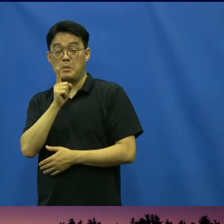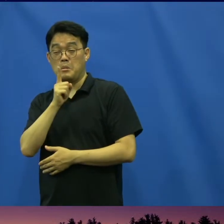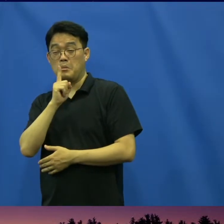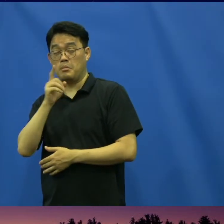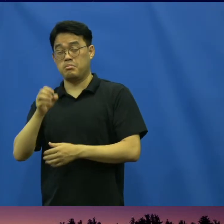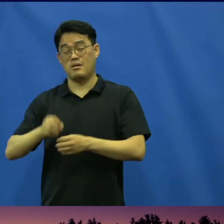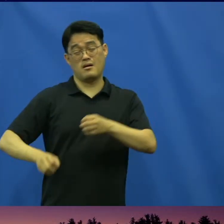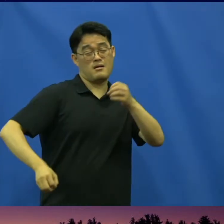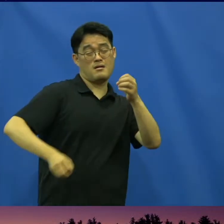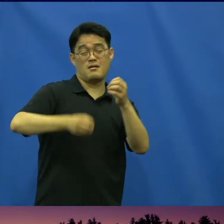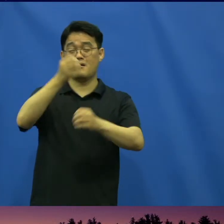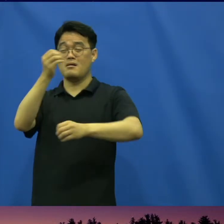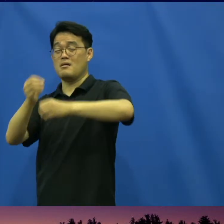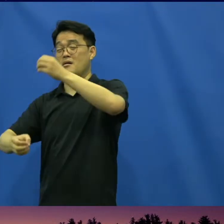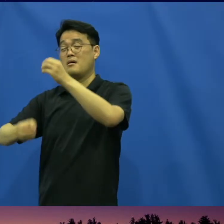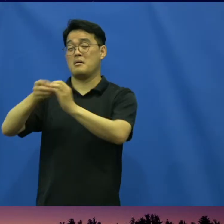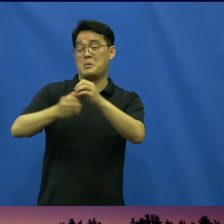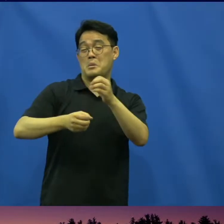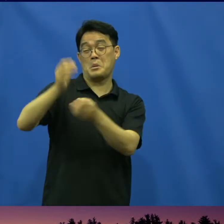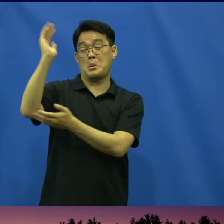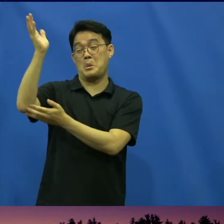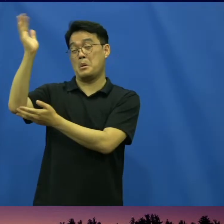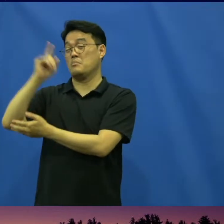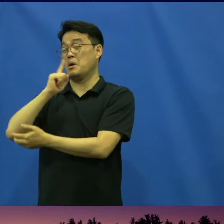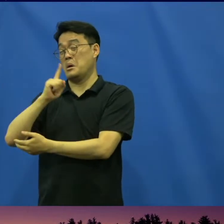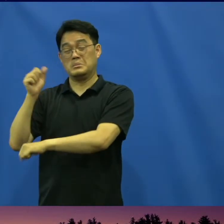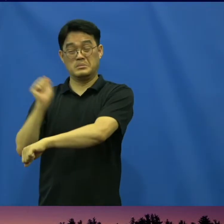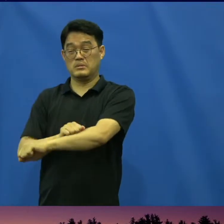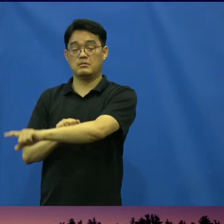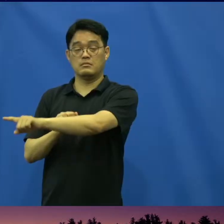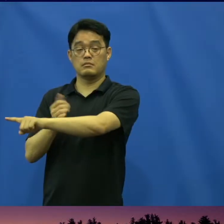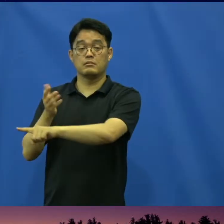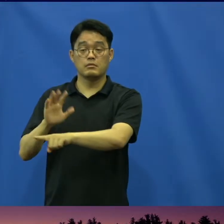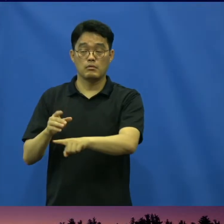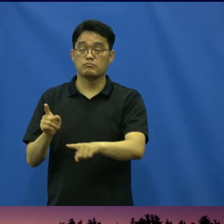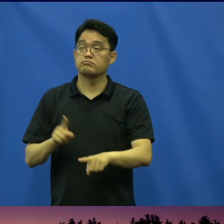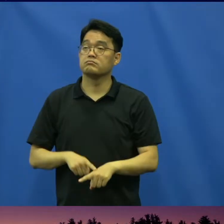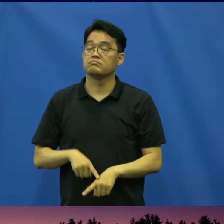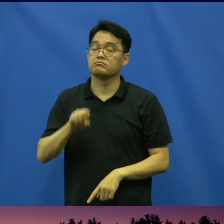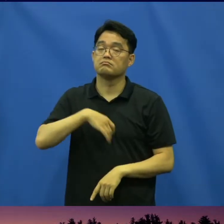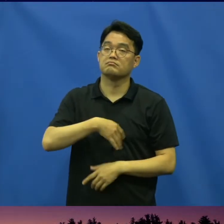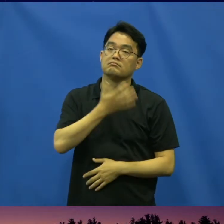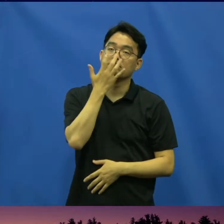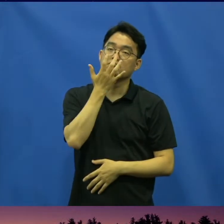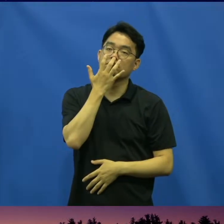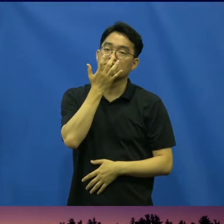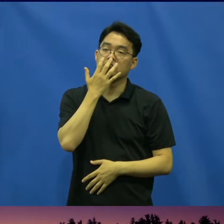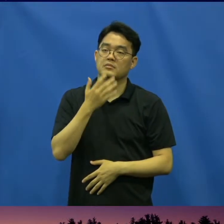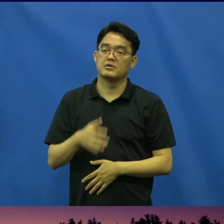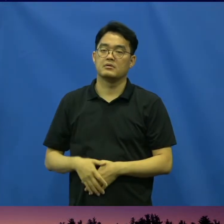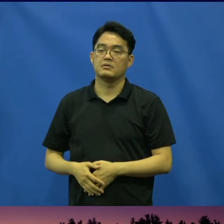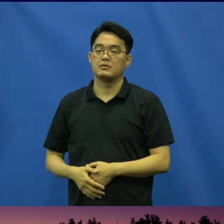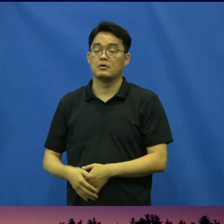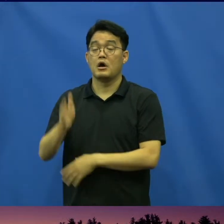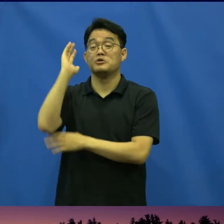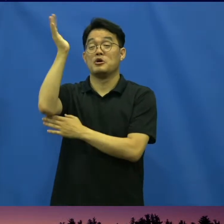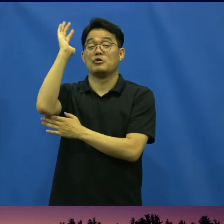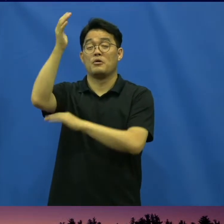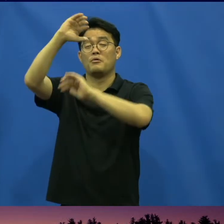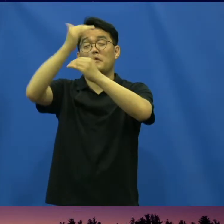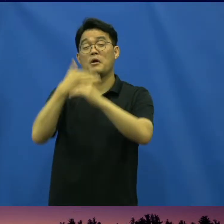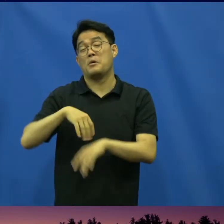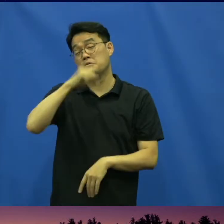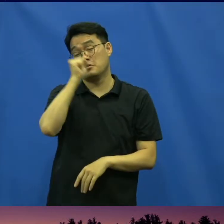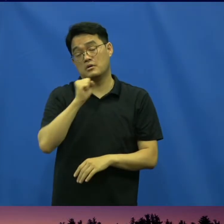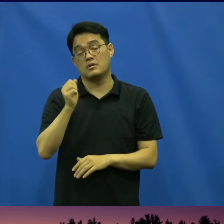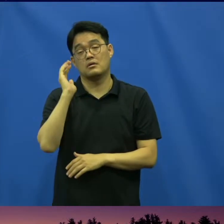소망이 생기고 용기가 생기고 힘이 생기고. 네, 설교 내용은 너무 좋아. 근데 듣고 나면 낙심이 돼.